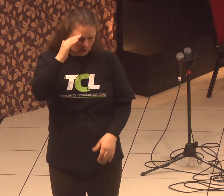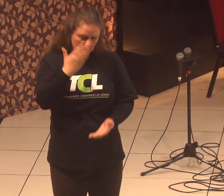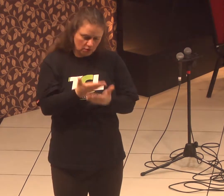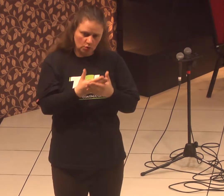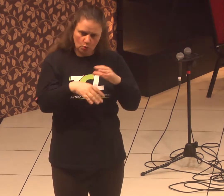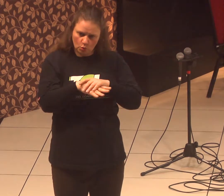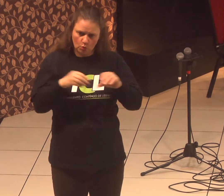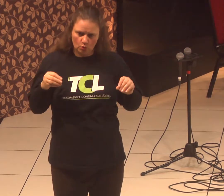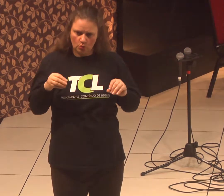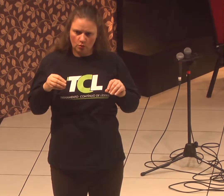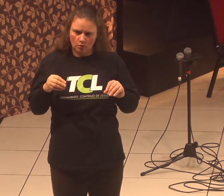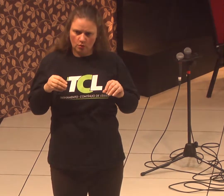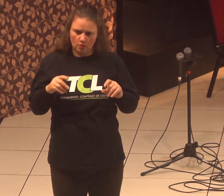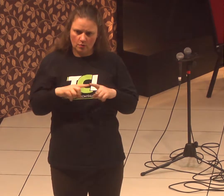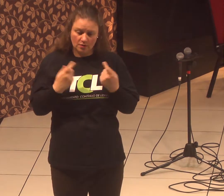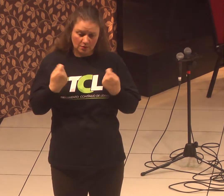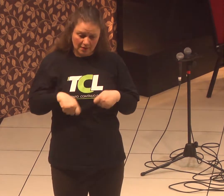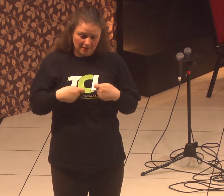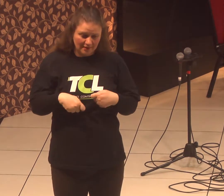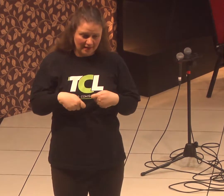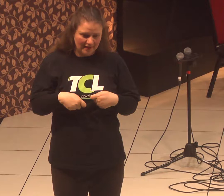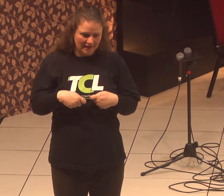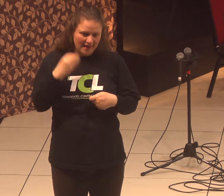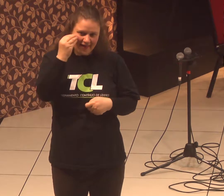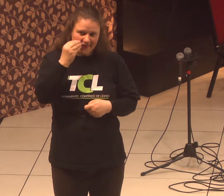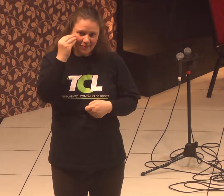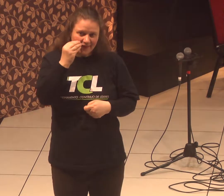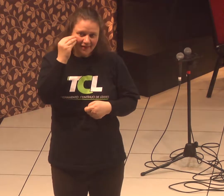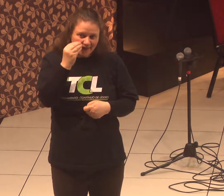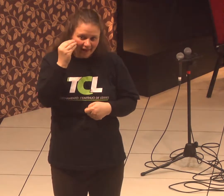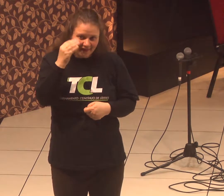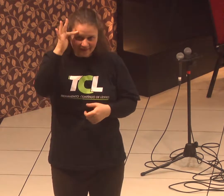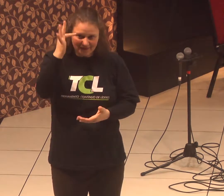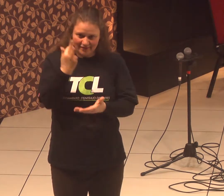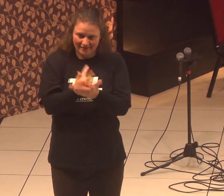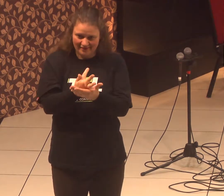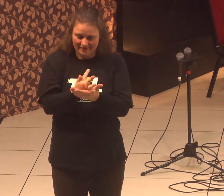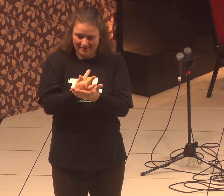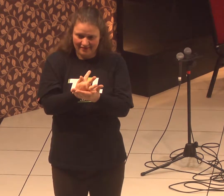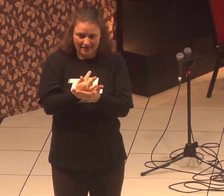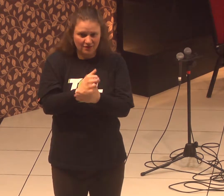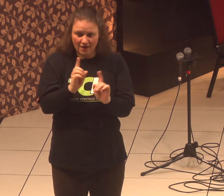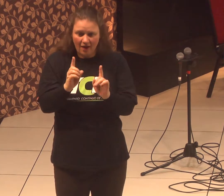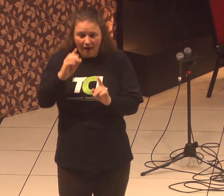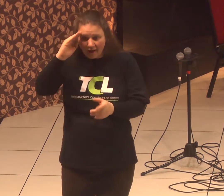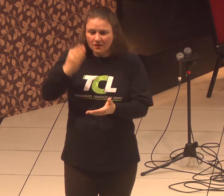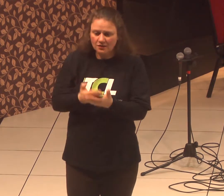não houve alguma evidência de fé, ele continua assim, não vai acreditar na cura e vai perder a